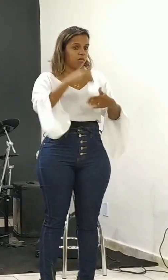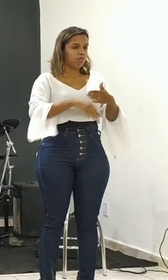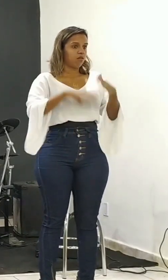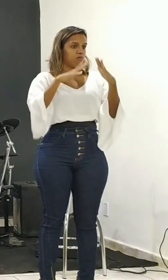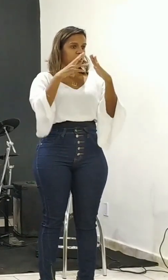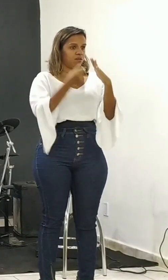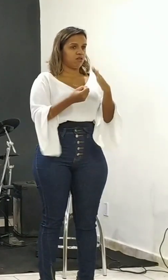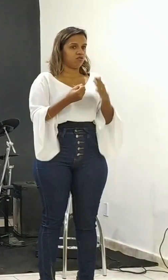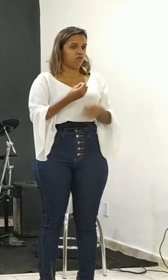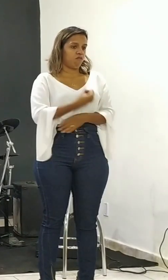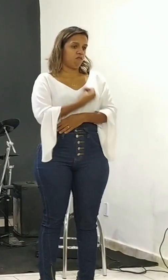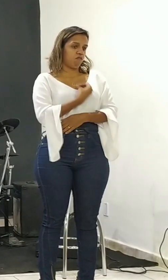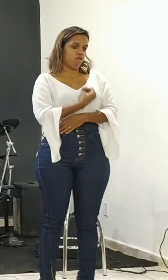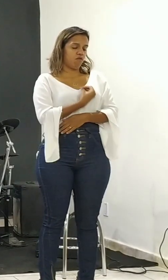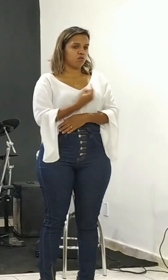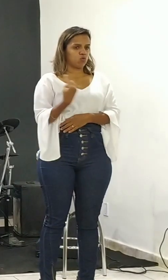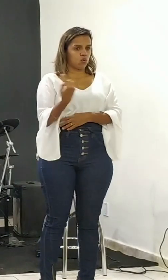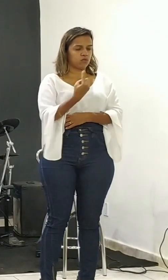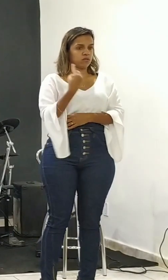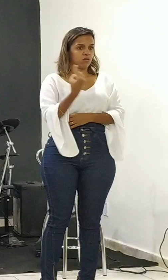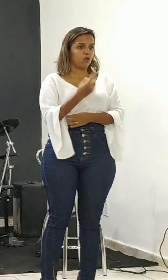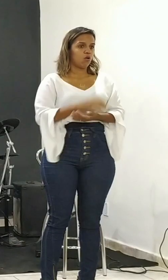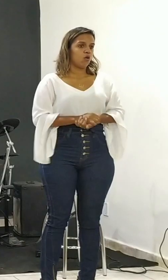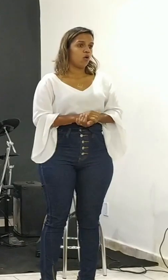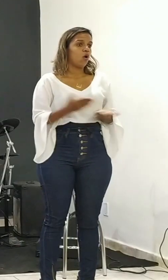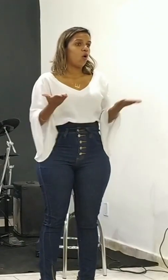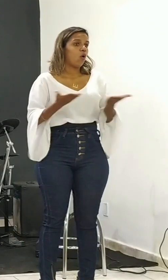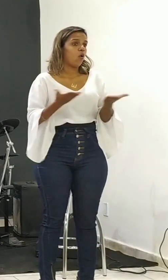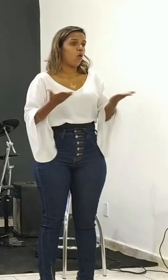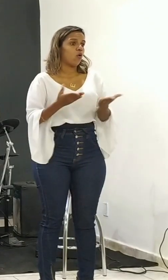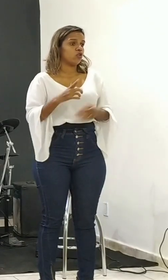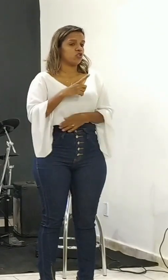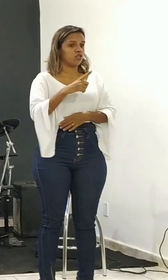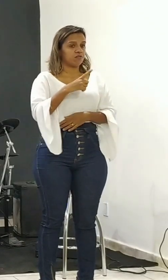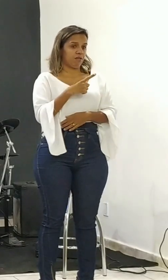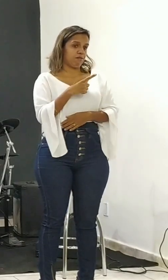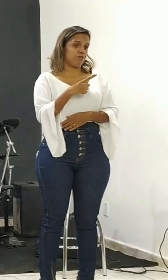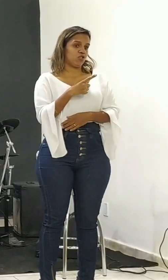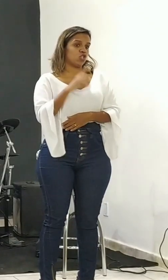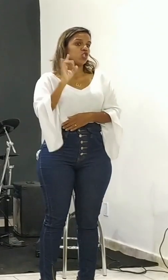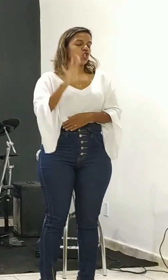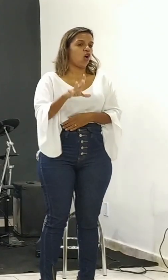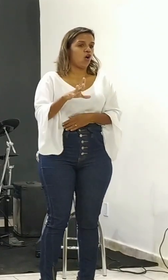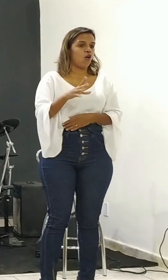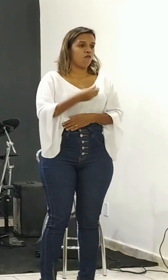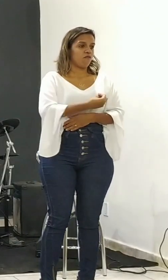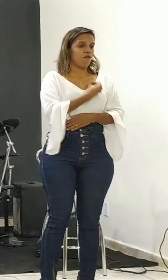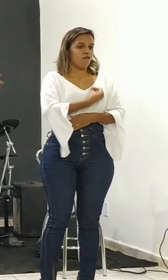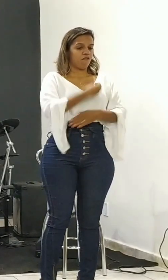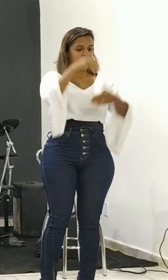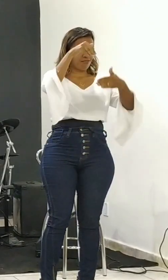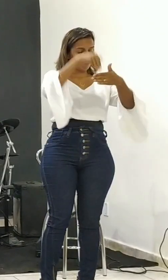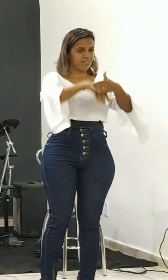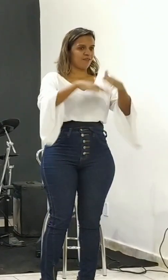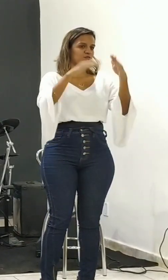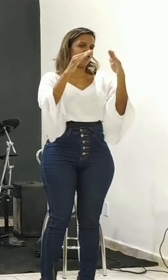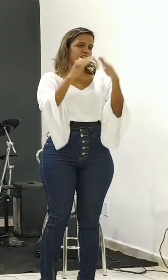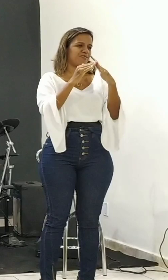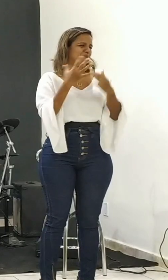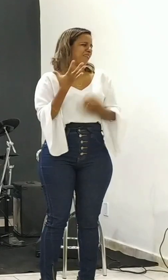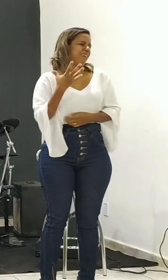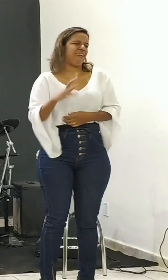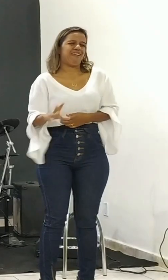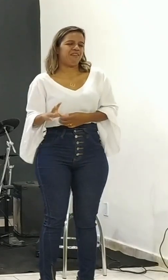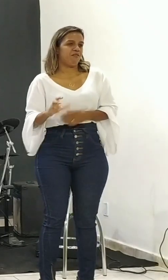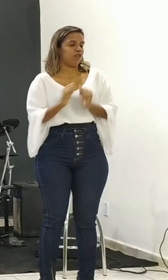igreja e estão querendo viver só. Hoje tem gente querendo viver só o Cristo em casa, né, irmãos? Porque não quer mais ficar no meio da